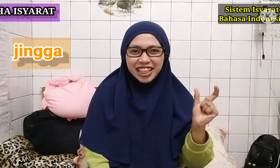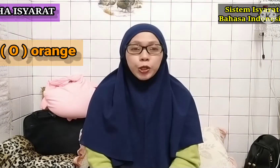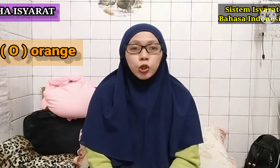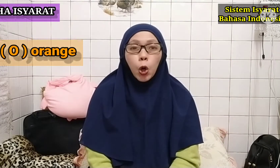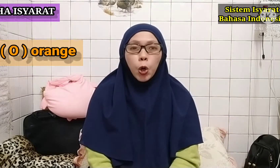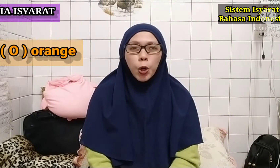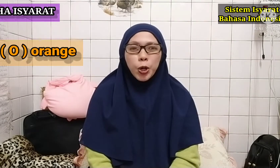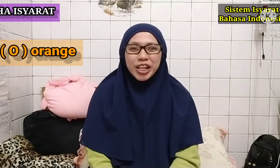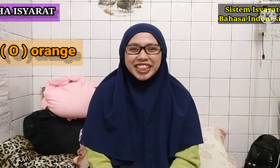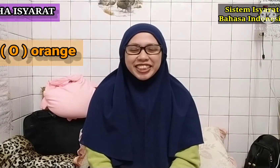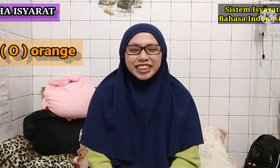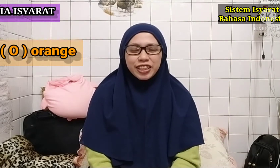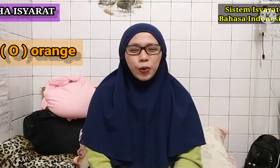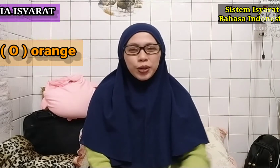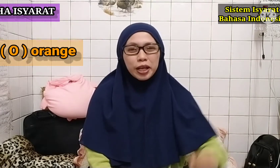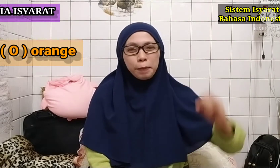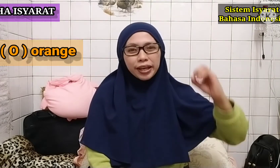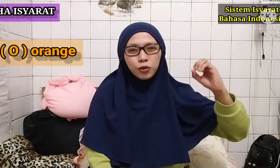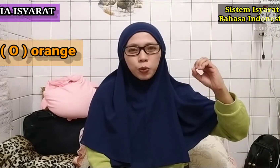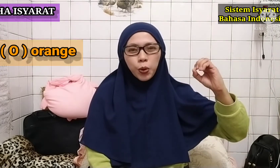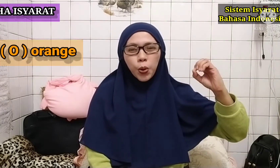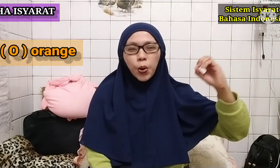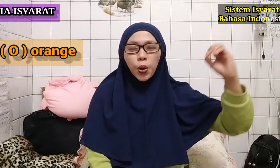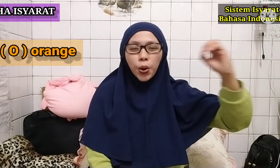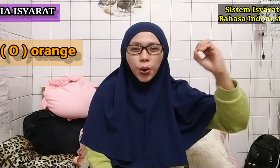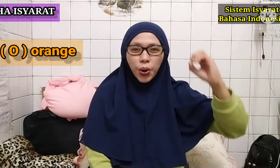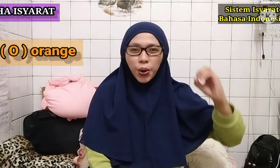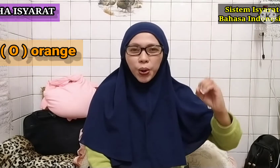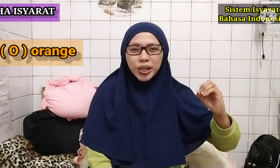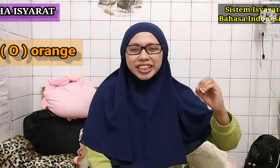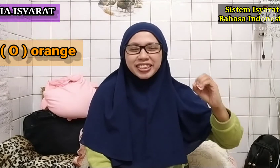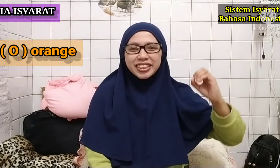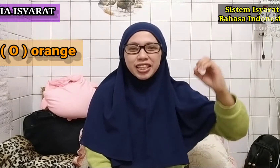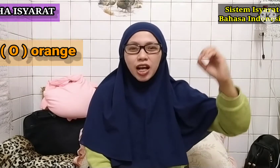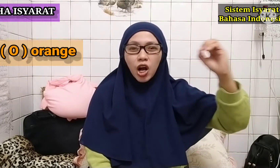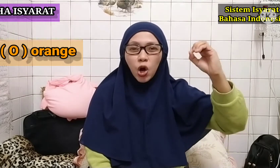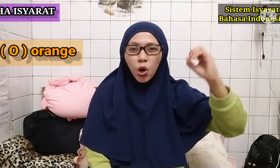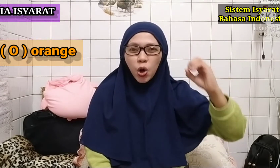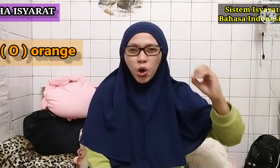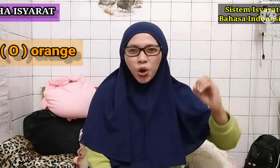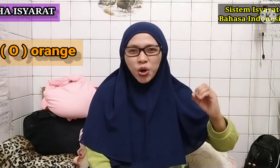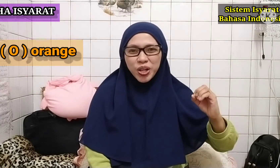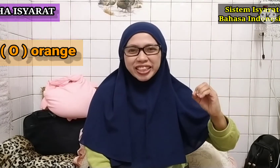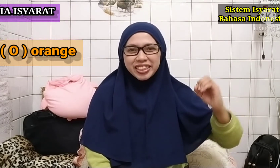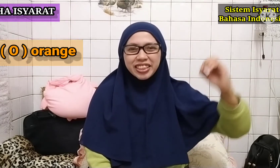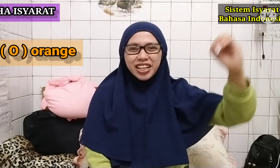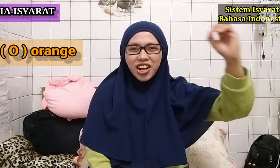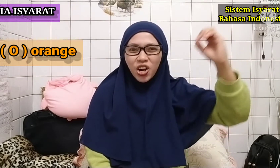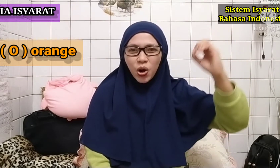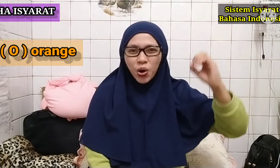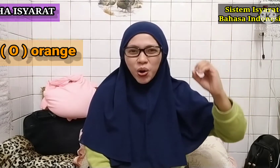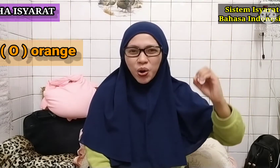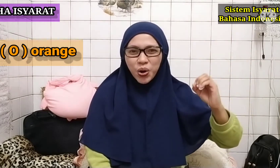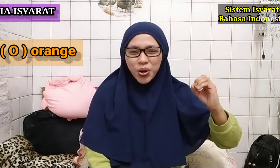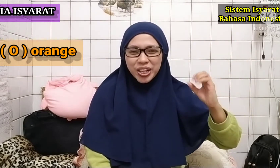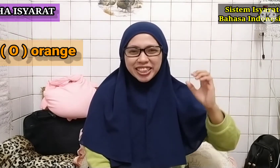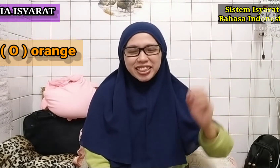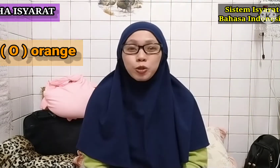Terus oren, oren pakai huruf O. Oren, oren, oren. Terus